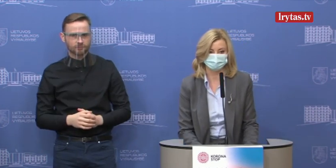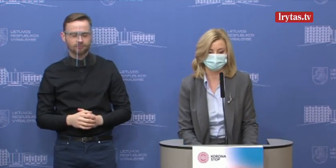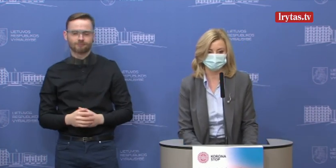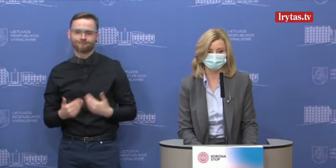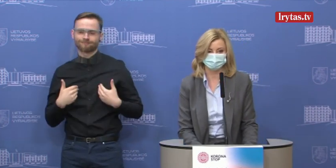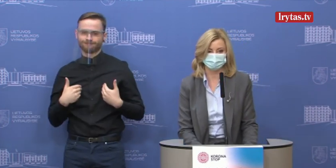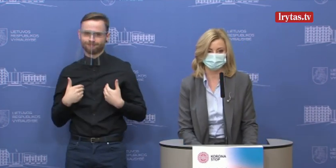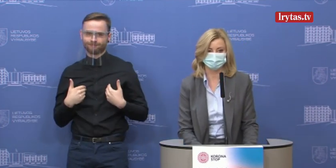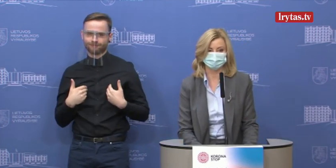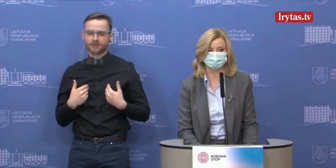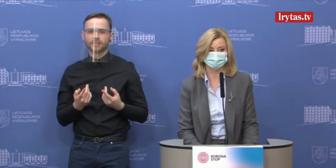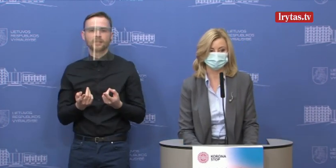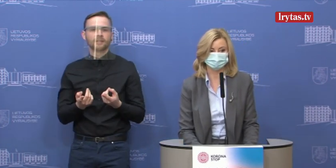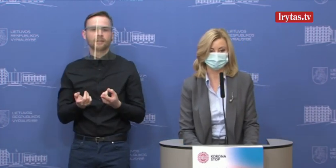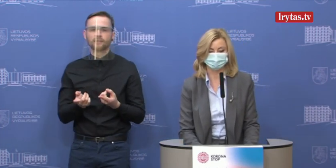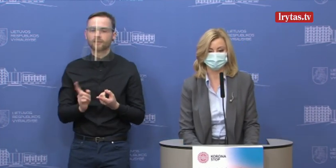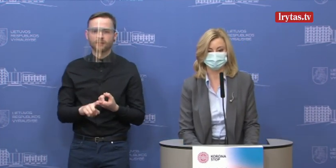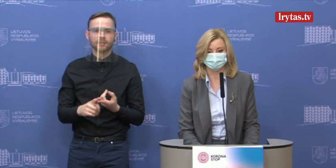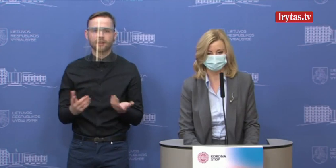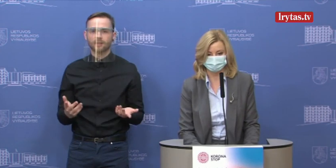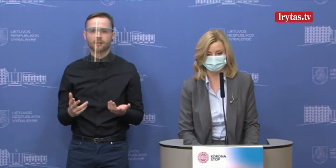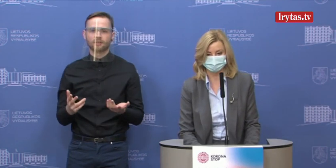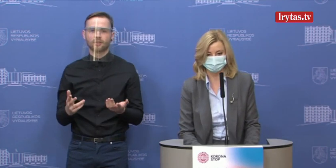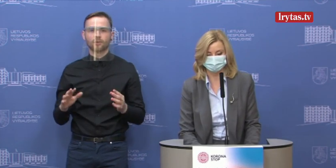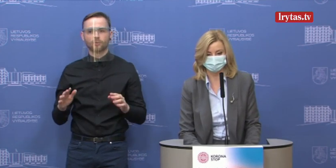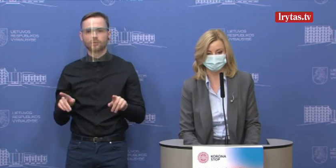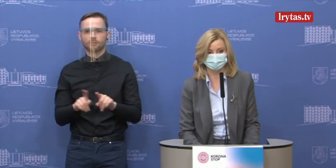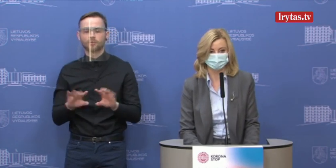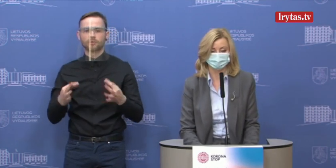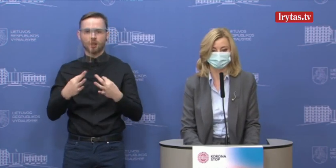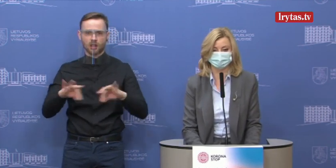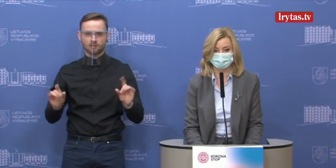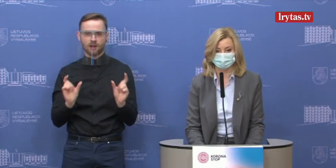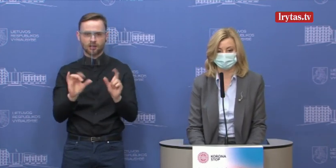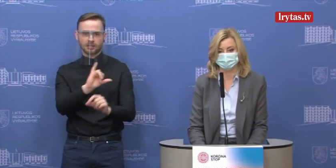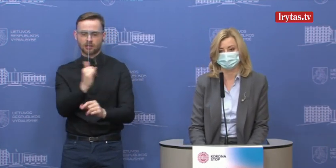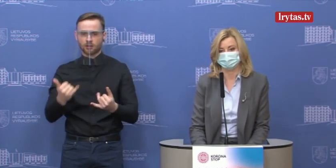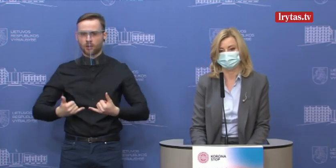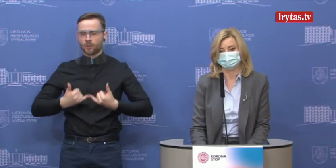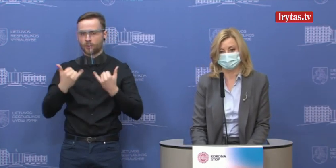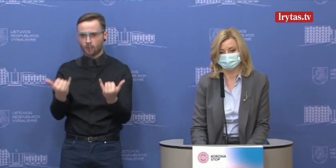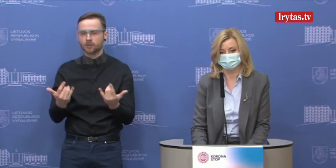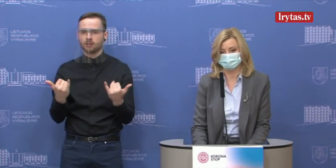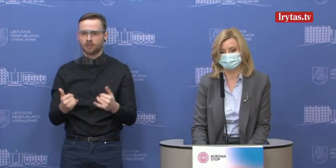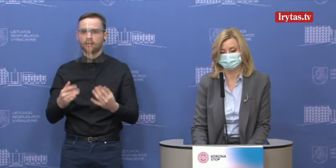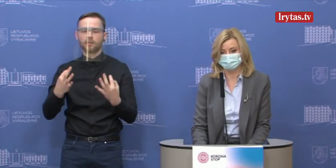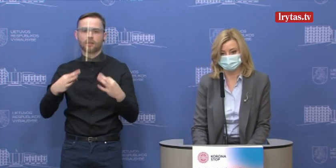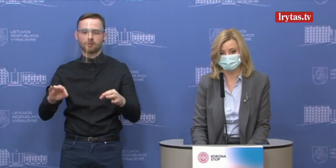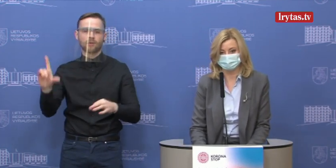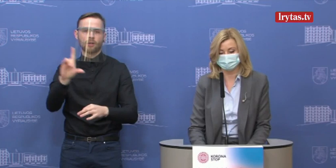sušvelnimas kiekvienas, tai takoja, kad policininkam atsiranda dar daugiau ir viešos tvarkos prižiūrėtojams darbo. Šiuo